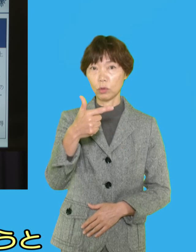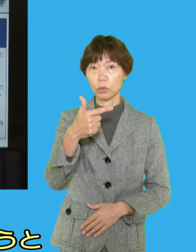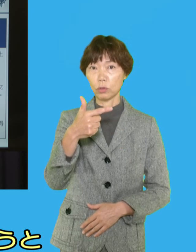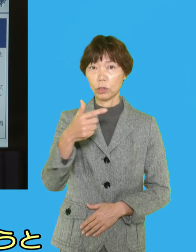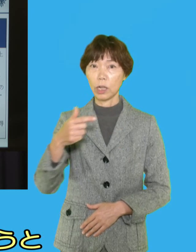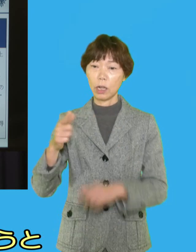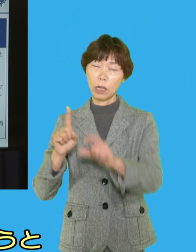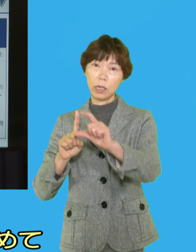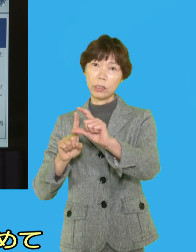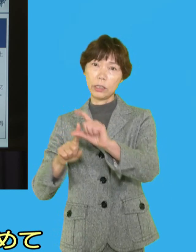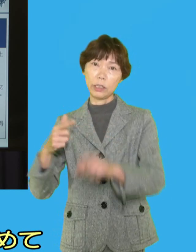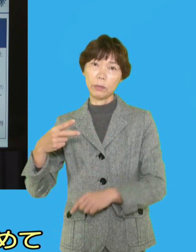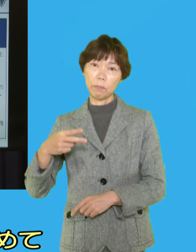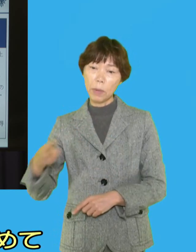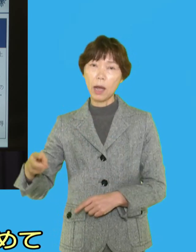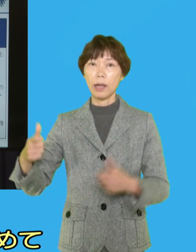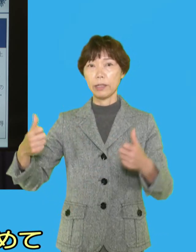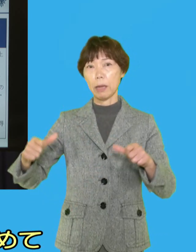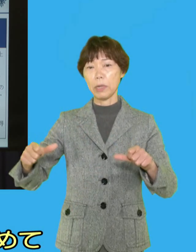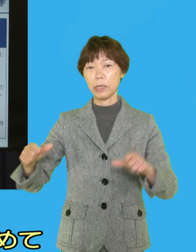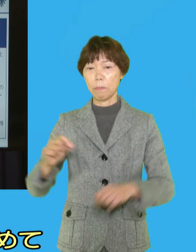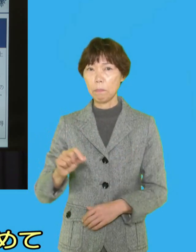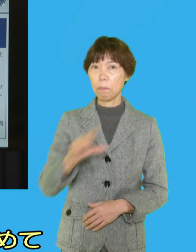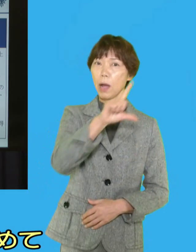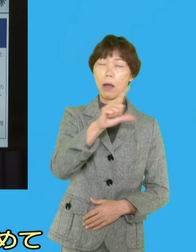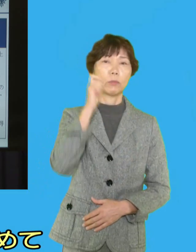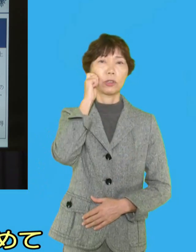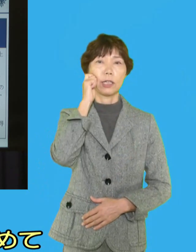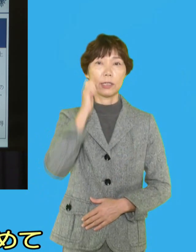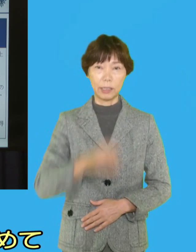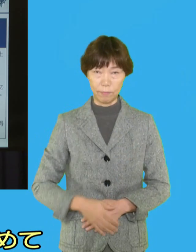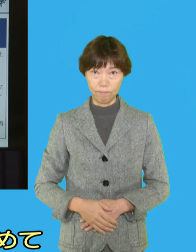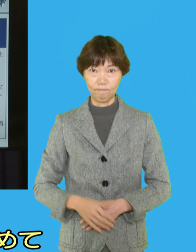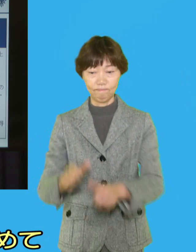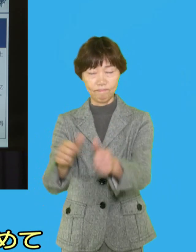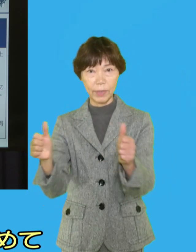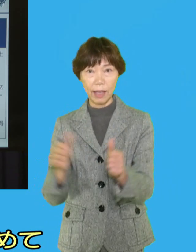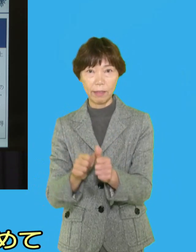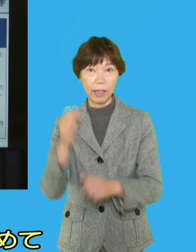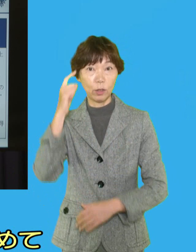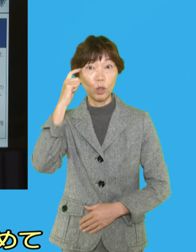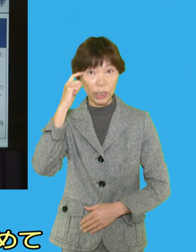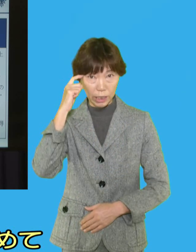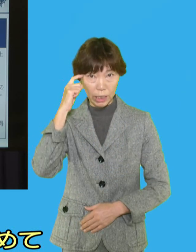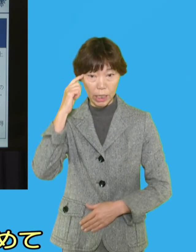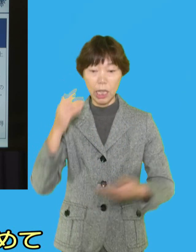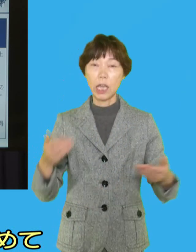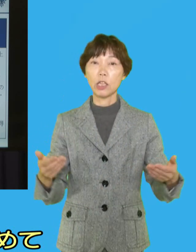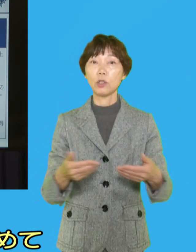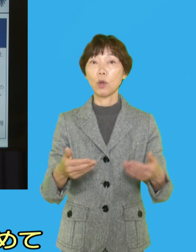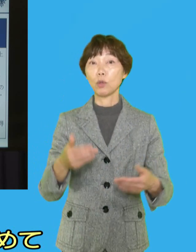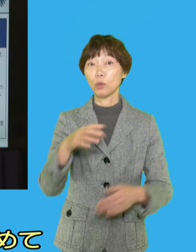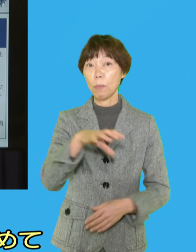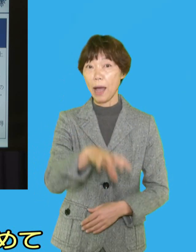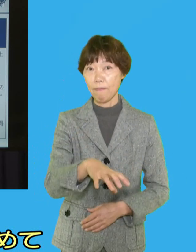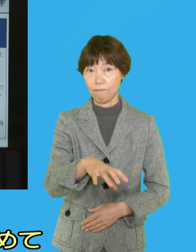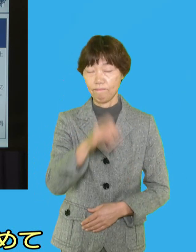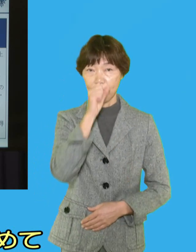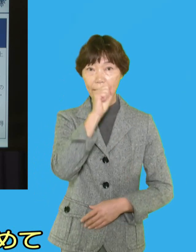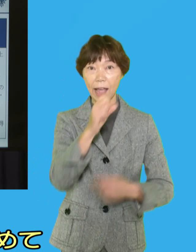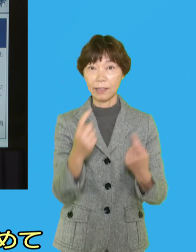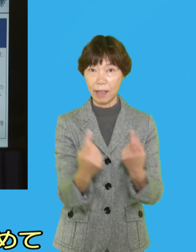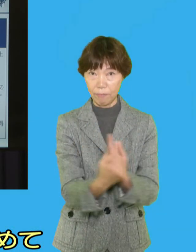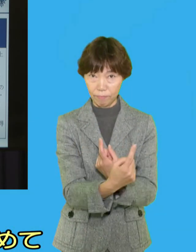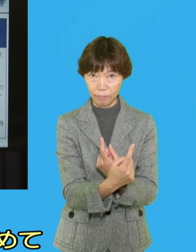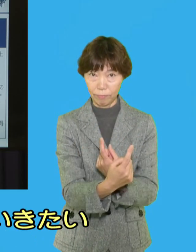いだろうと。ですが、ここはその男性の意識であったり、職場環境の改善ということも